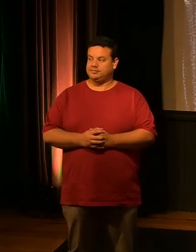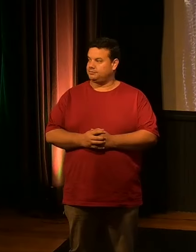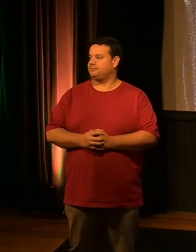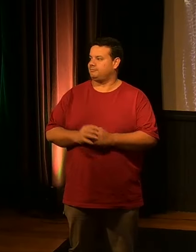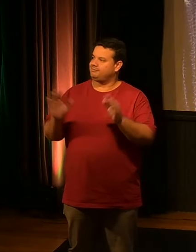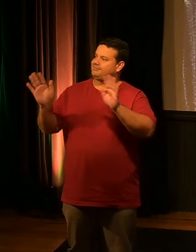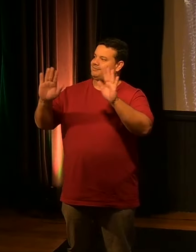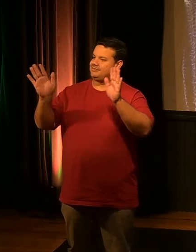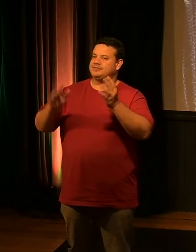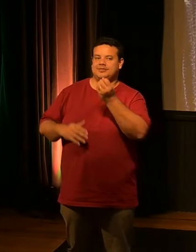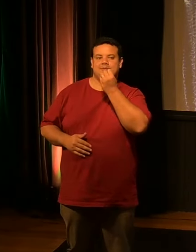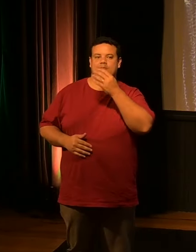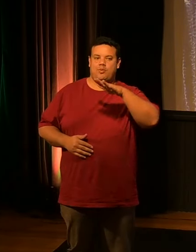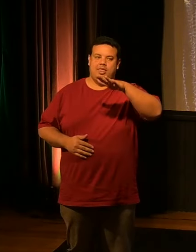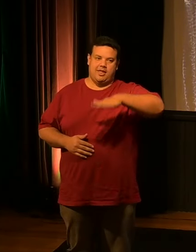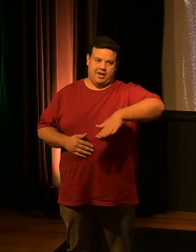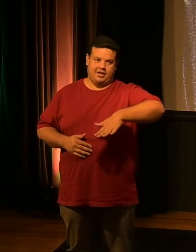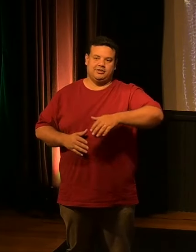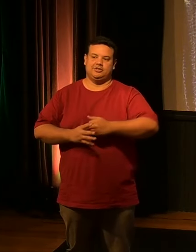Gente, boa tarde.